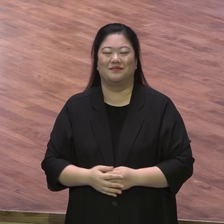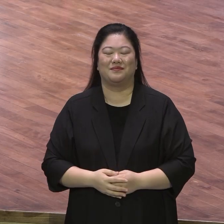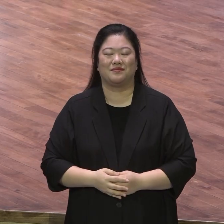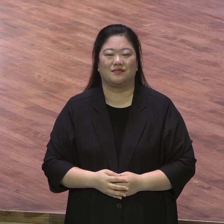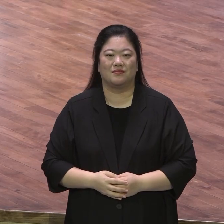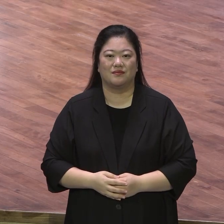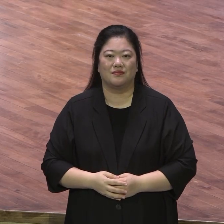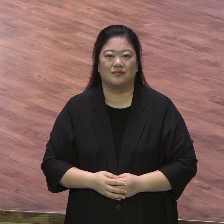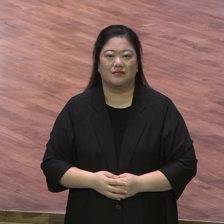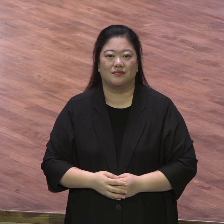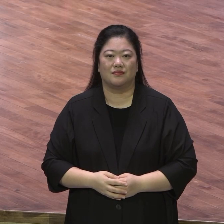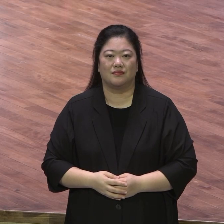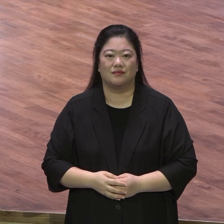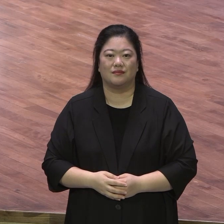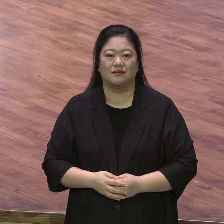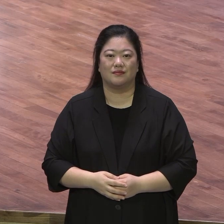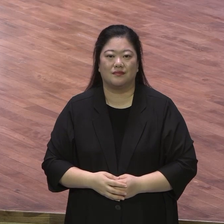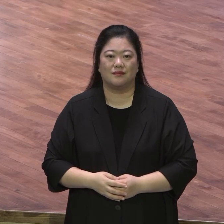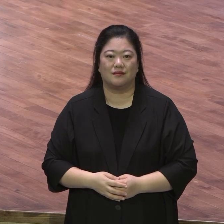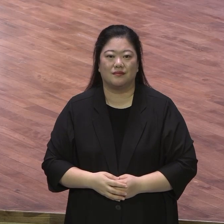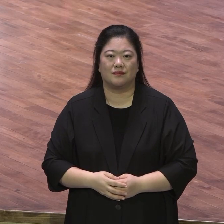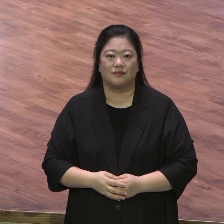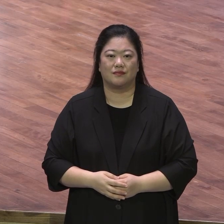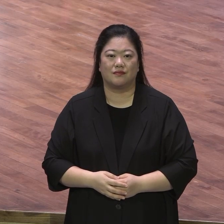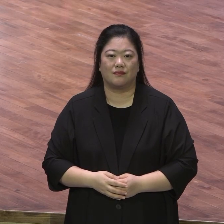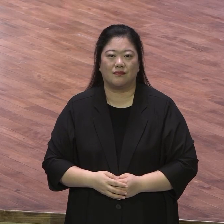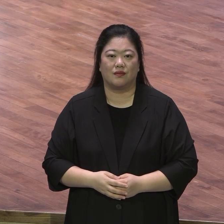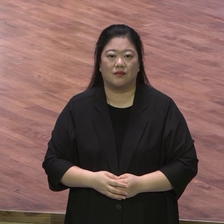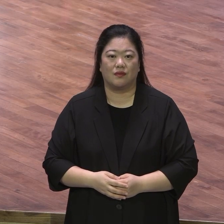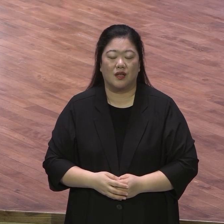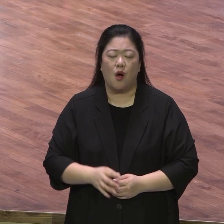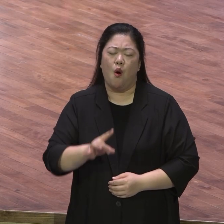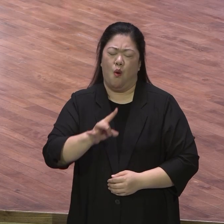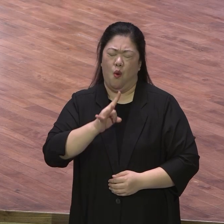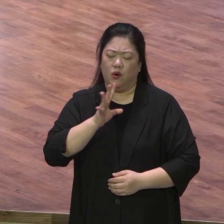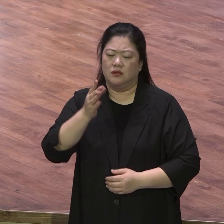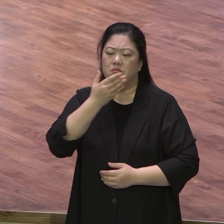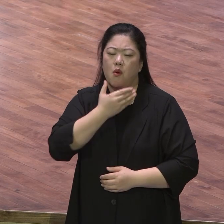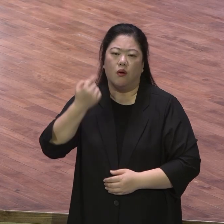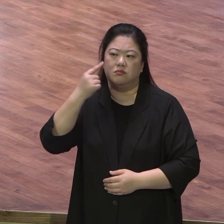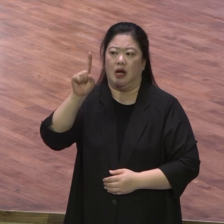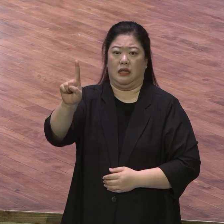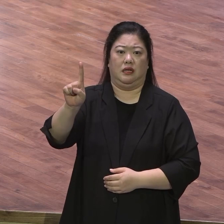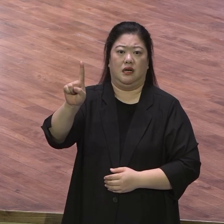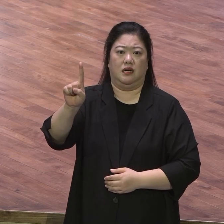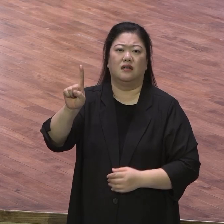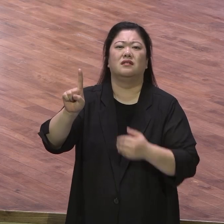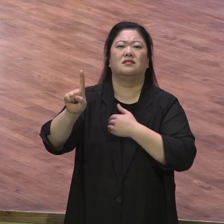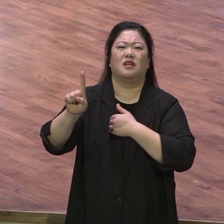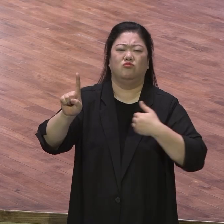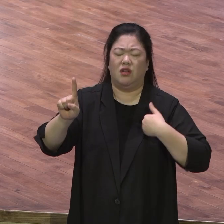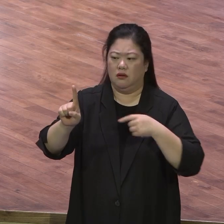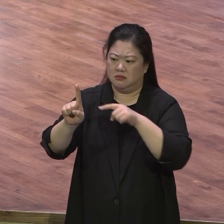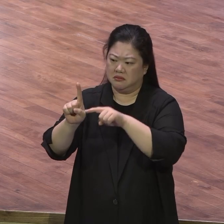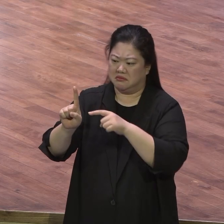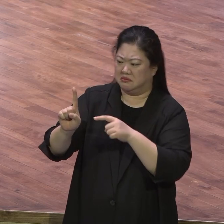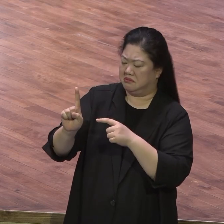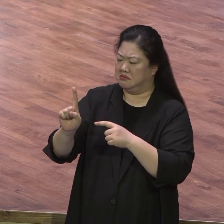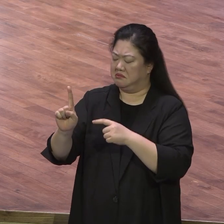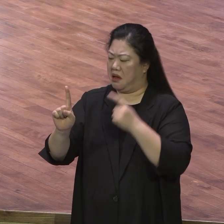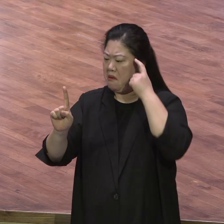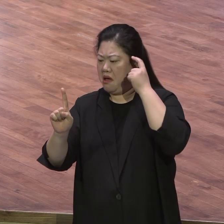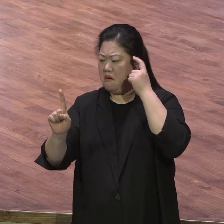더더구나 예언교회는 오직 복음이니까 아멘 그래서 말씀을 그대로 받고 그대로 삶에